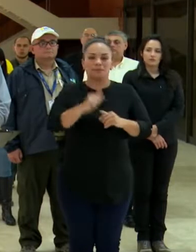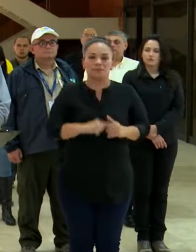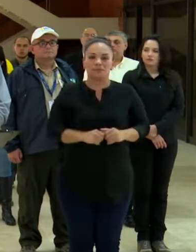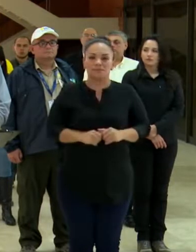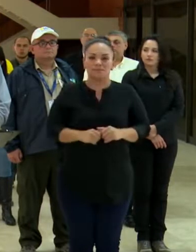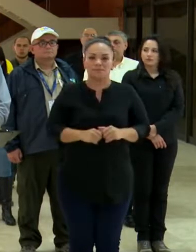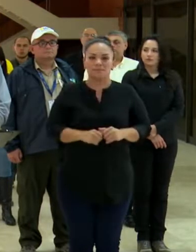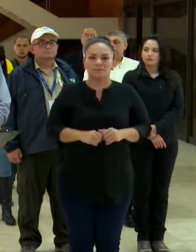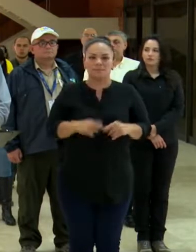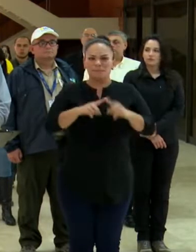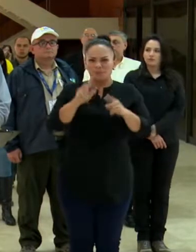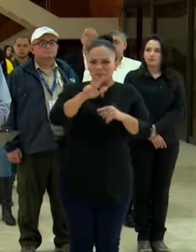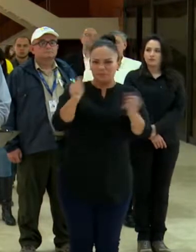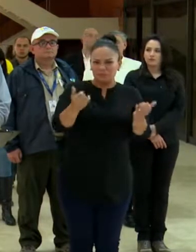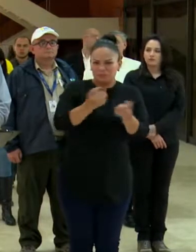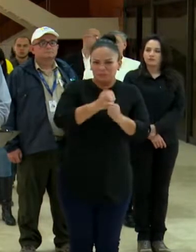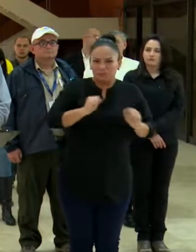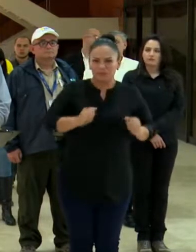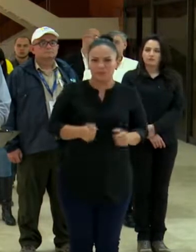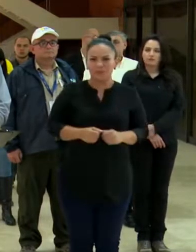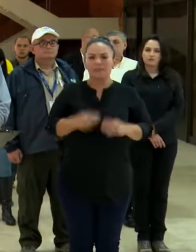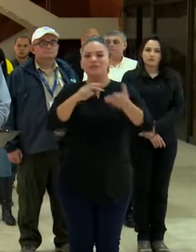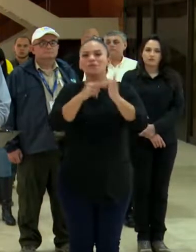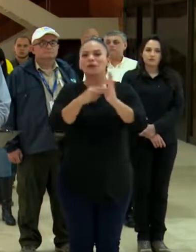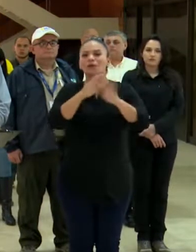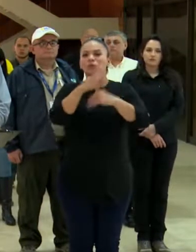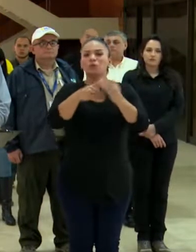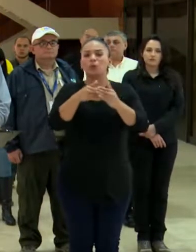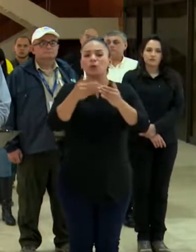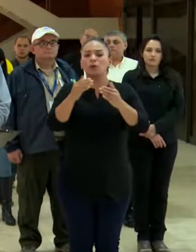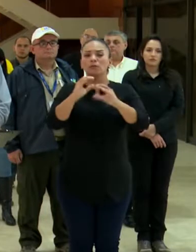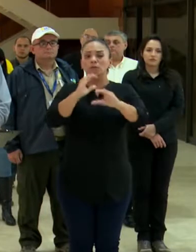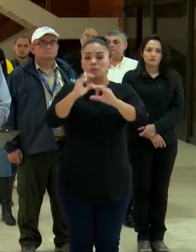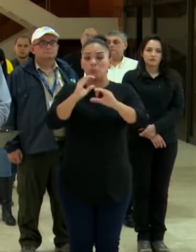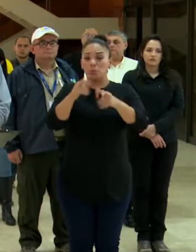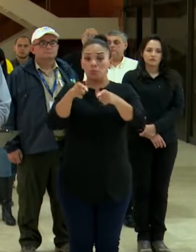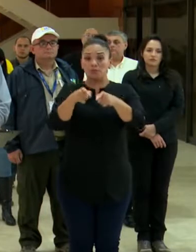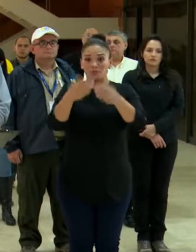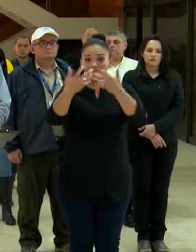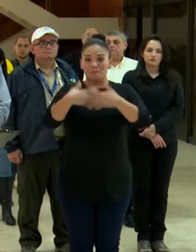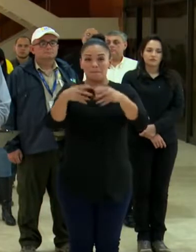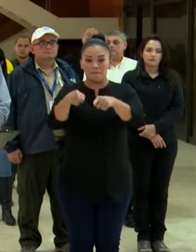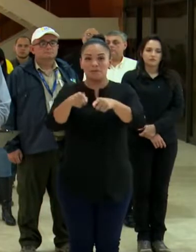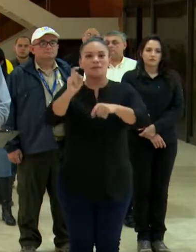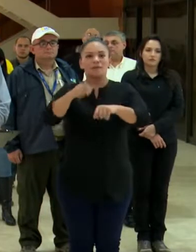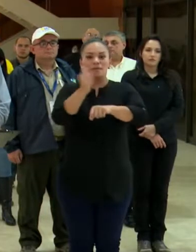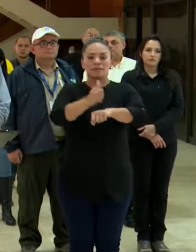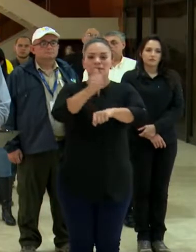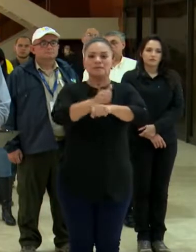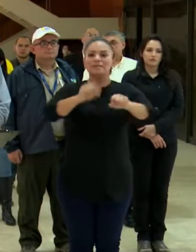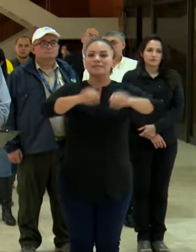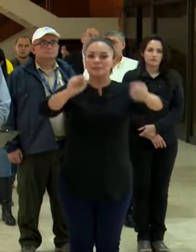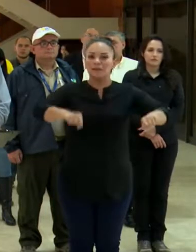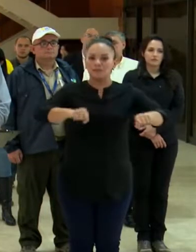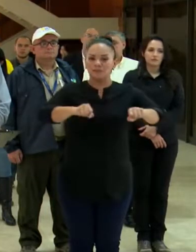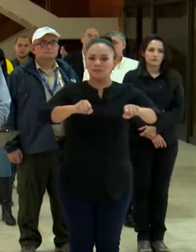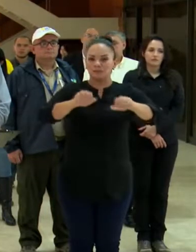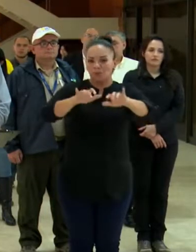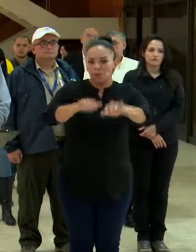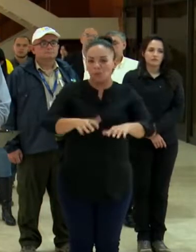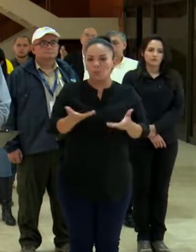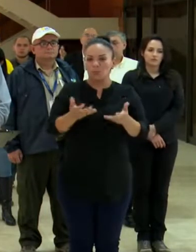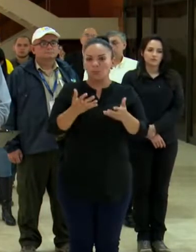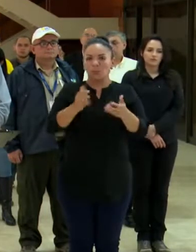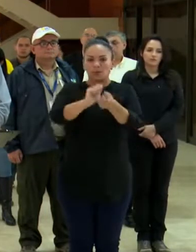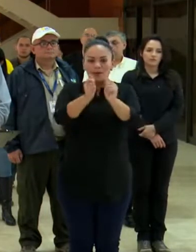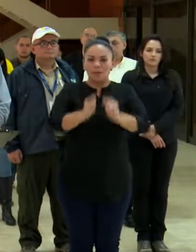eso es imposible, porque eso implica que todos los autobuseros del país tienen que implementar los sistemas de cómputo, hacer los